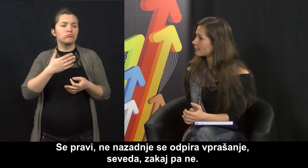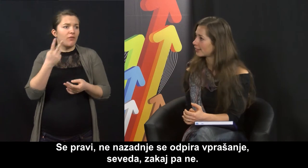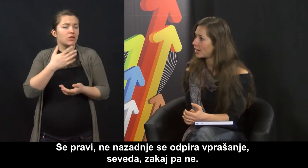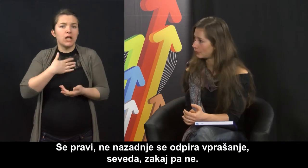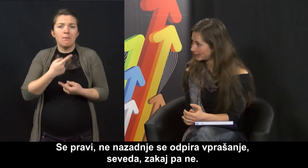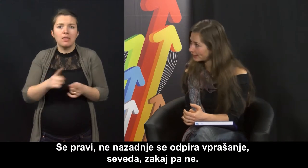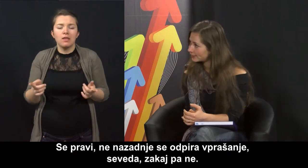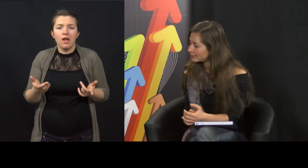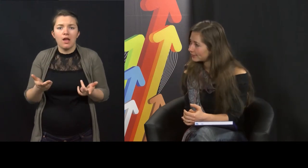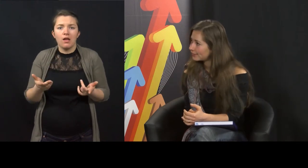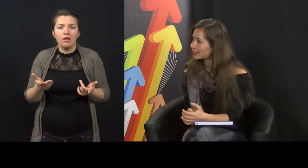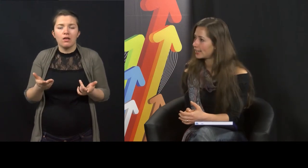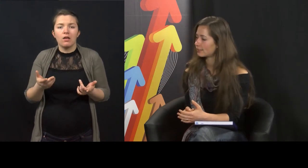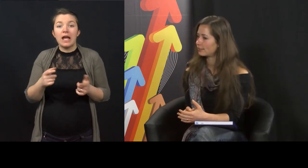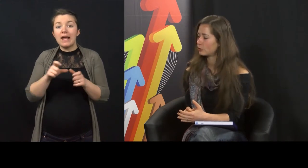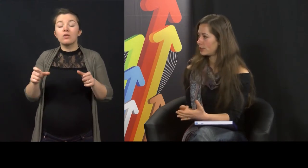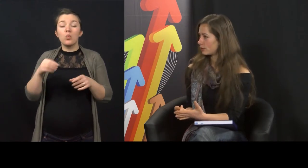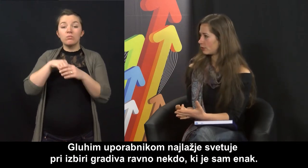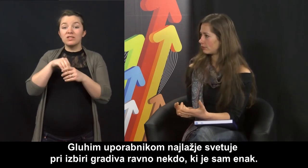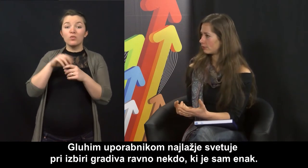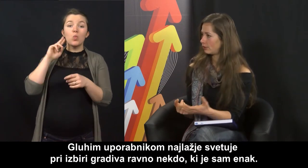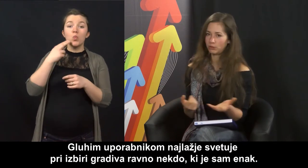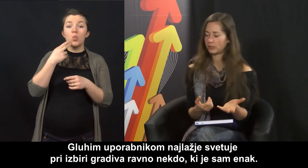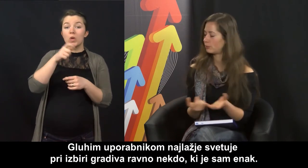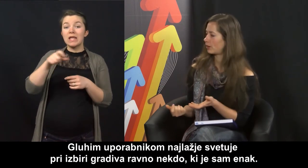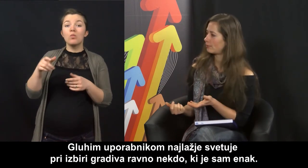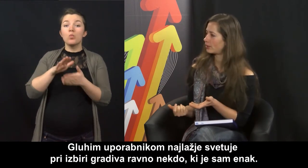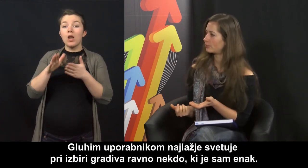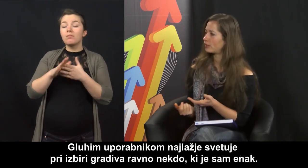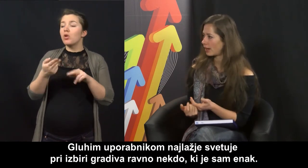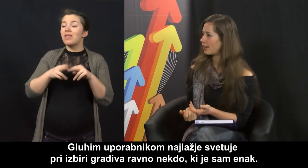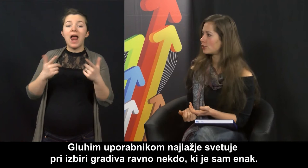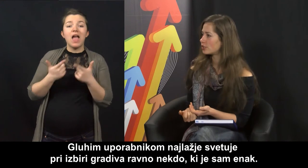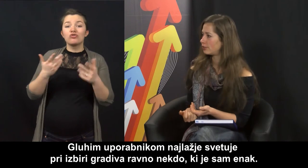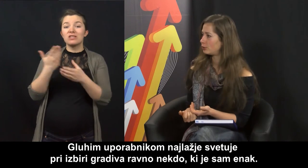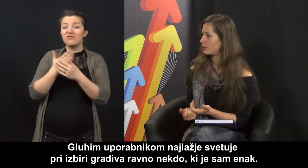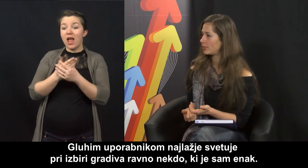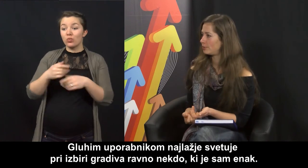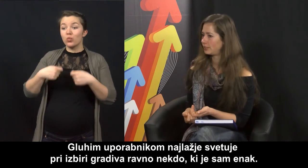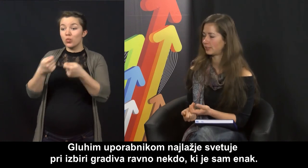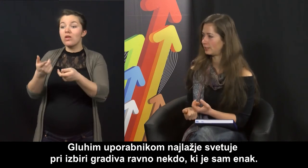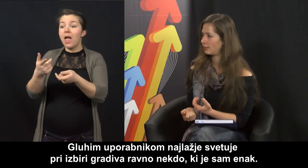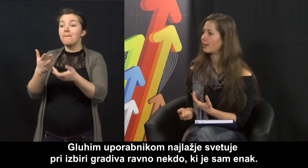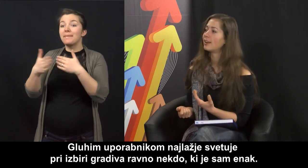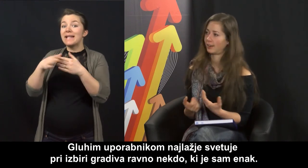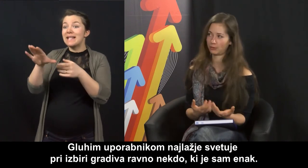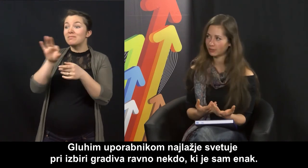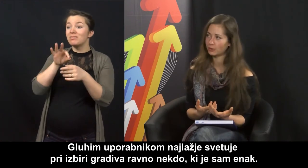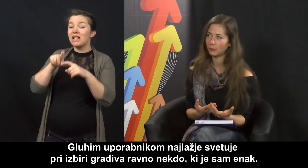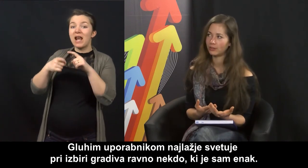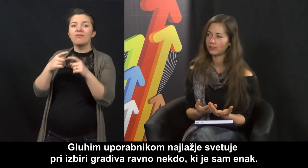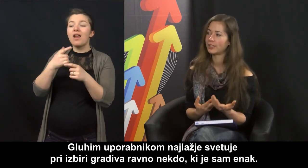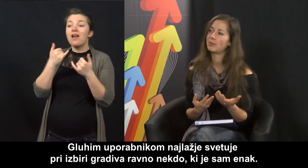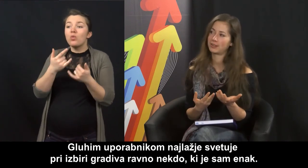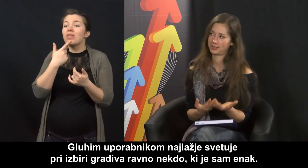seveda, zakaj pa ne? Ker v bistvu gluhim uporabnikom najlažje svetuje pri izbiri gradiva ravno